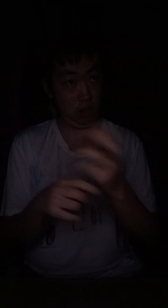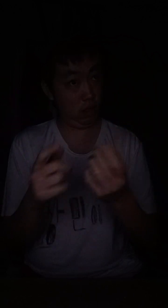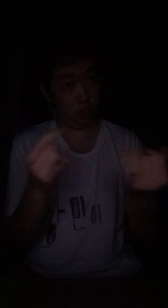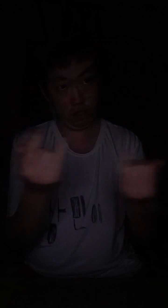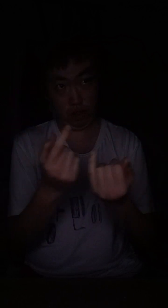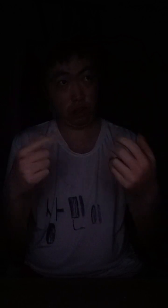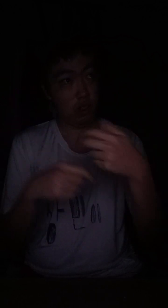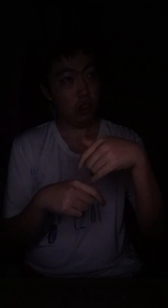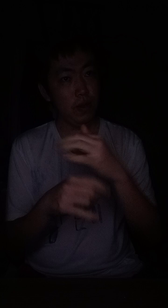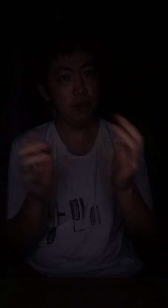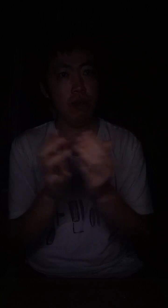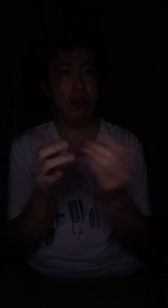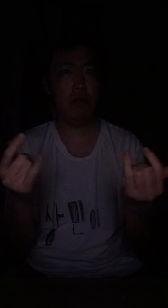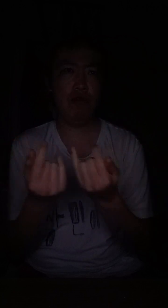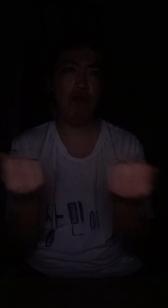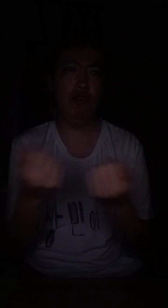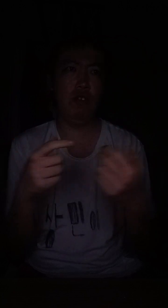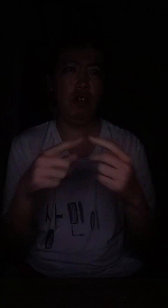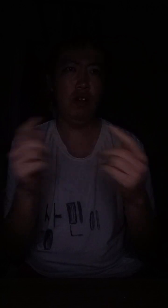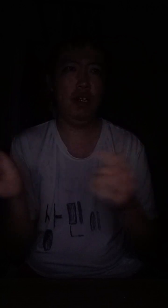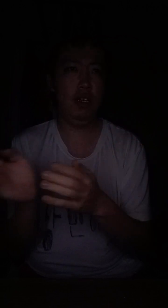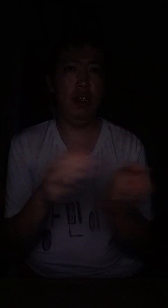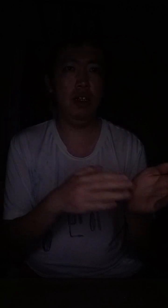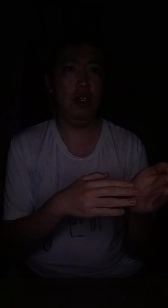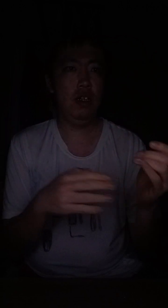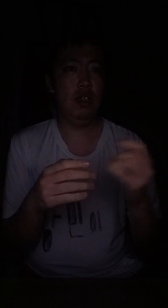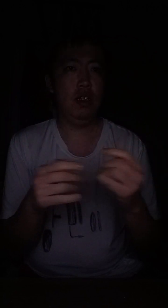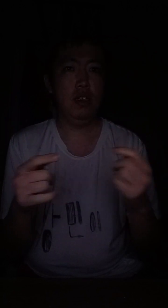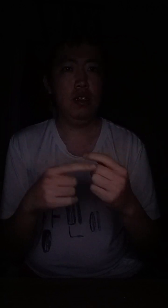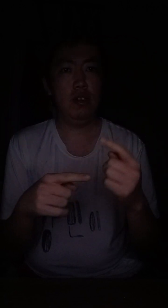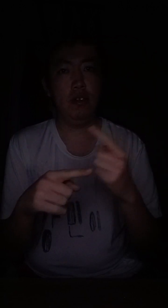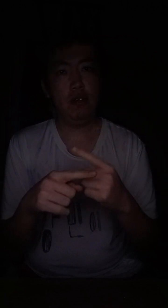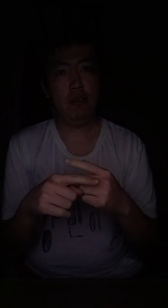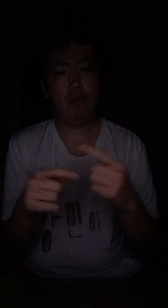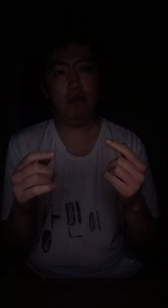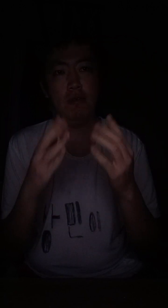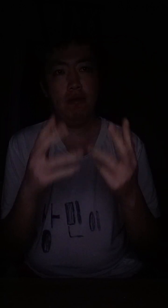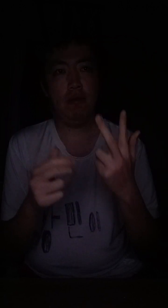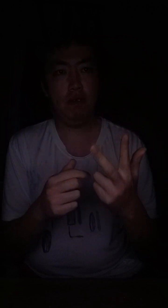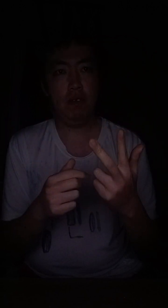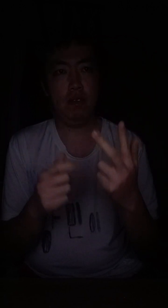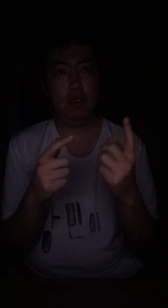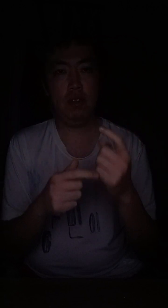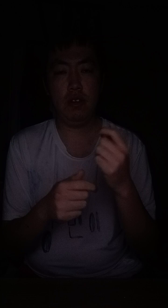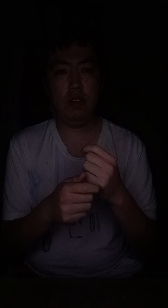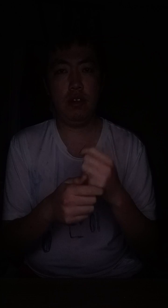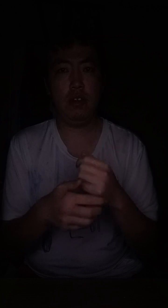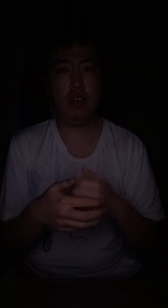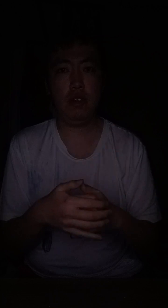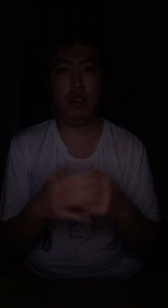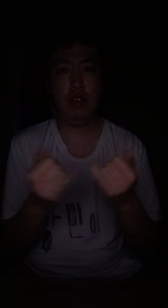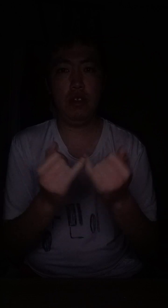등 사고 직후 정부가 내놓은 대책은 전체 화장실의 3%에 불과한 정부와 지자체